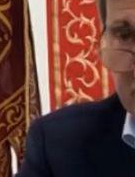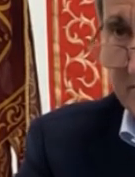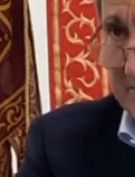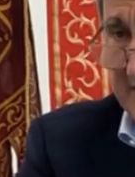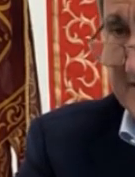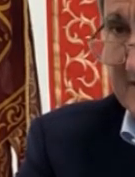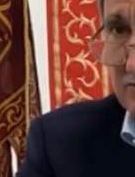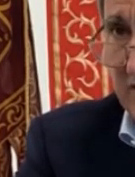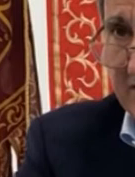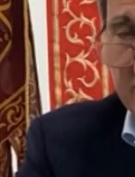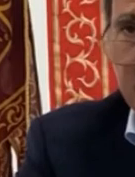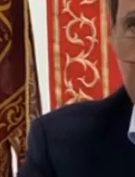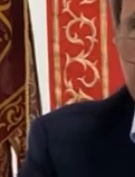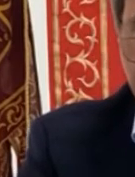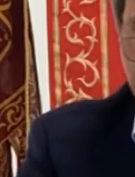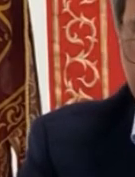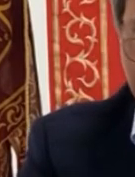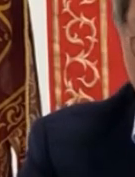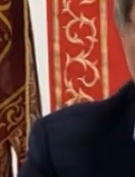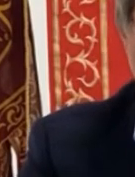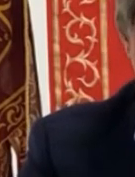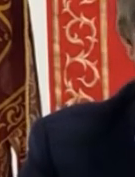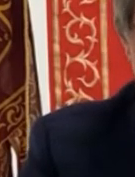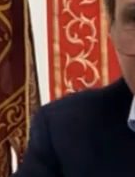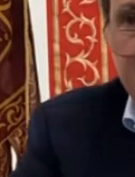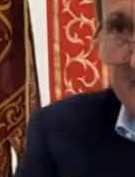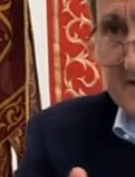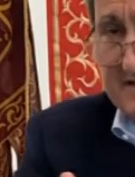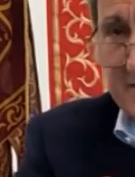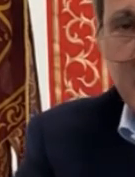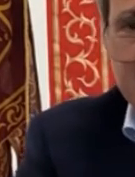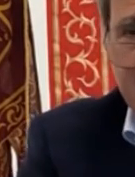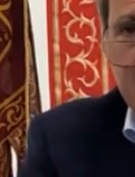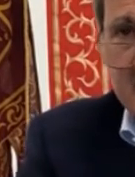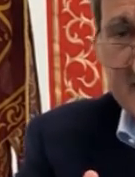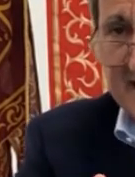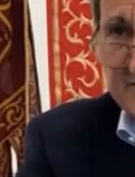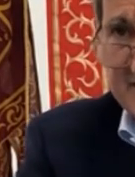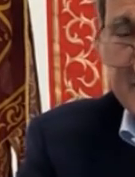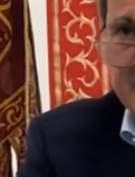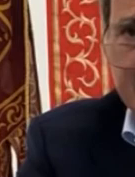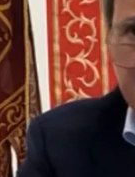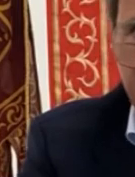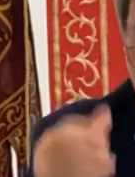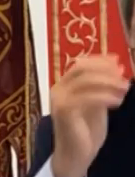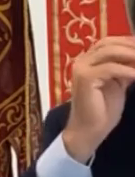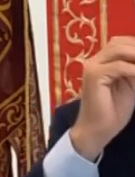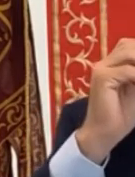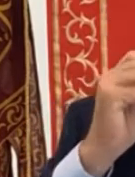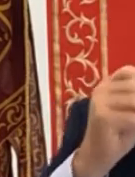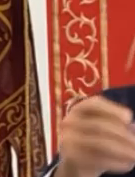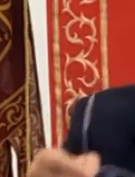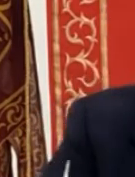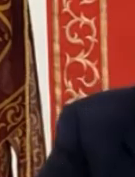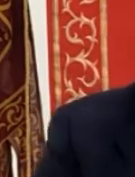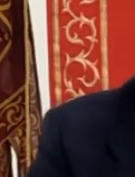ci sono problemi nelle scuole da quello che risulta mai nella nostra città è chiaramente sempre quali salvo qualche caso evidentemente però come